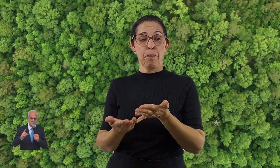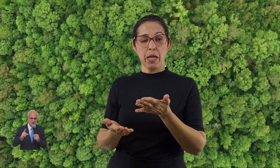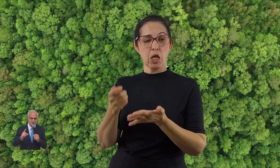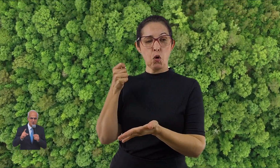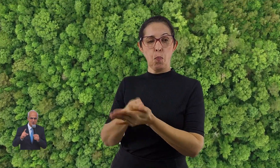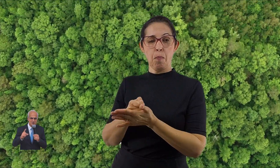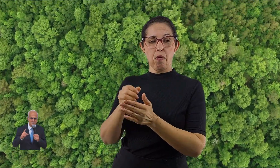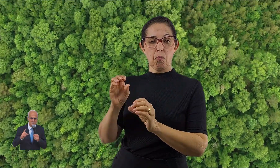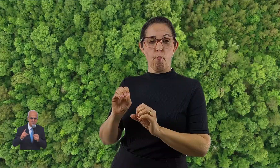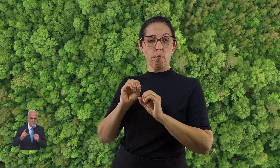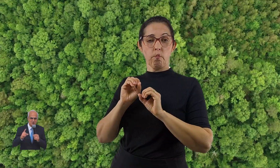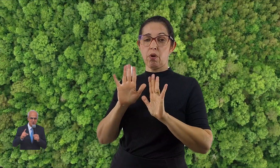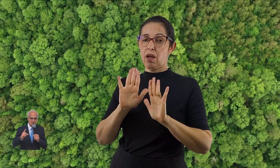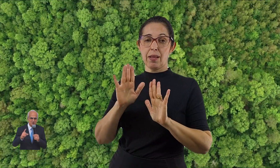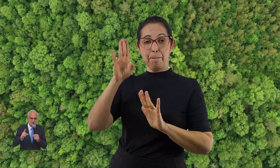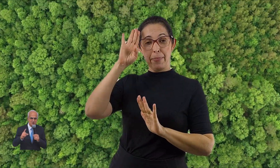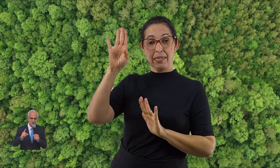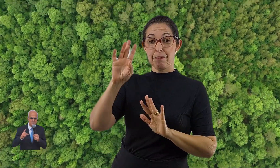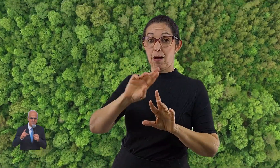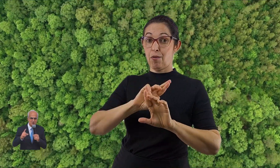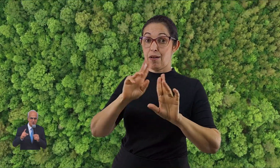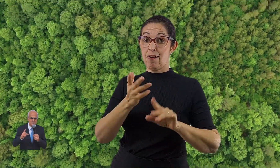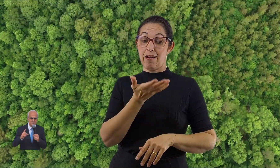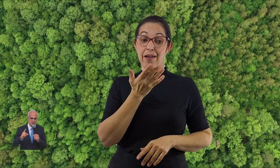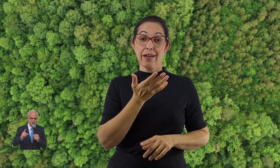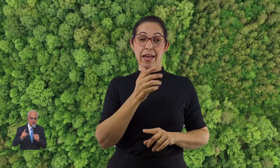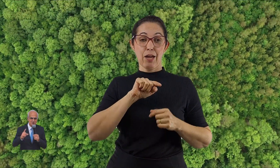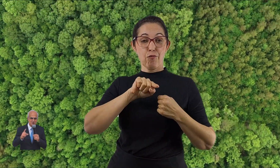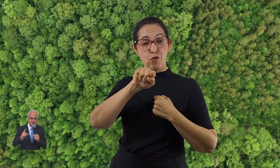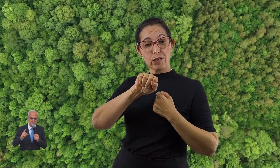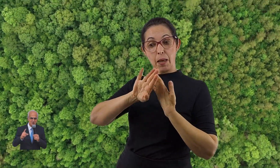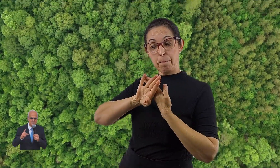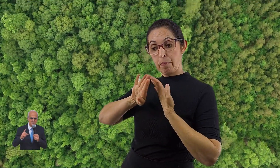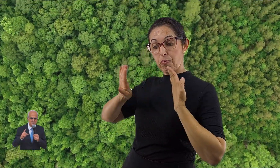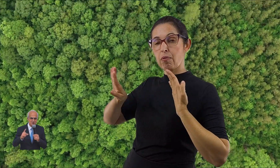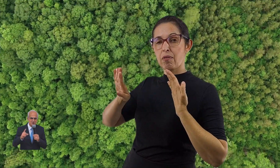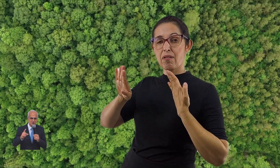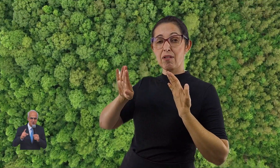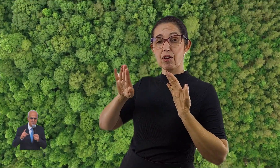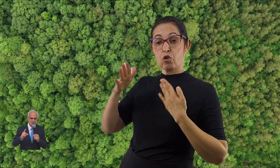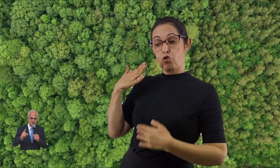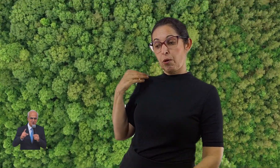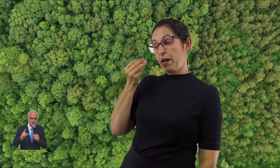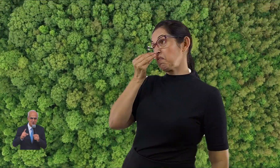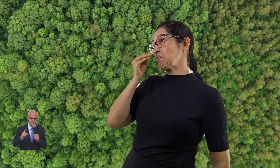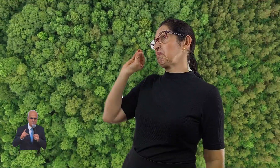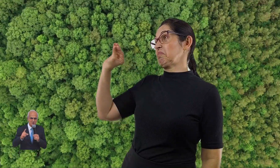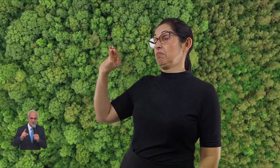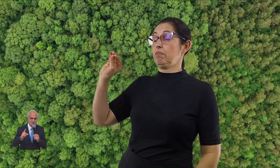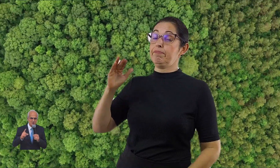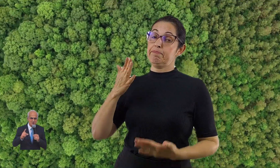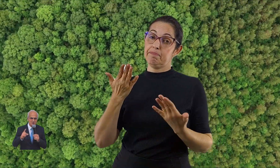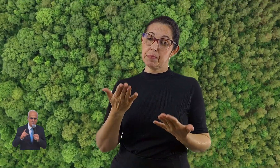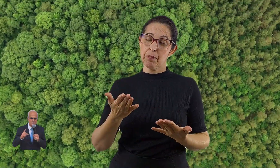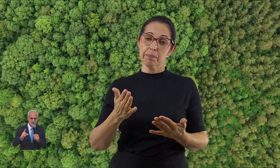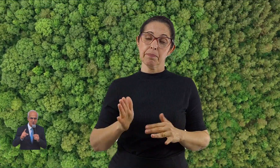seja o centro da sua vida, querendo te afastar do chamado de Deus para você. Próximo.